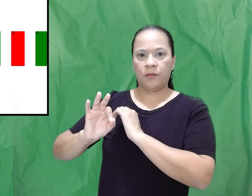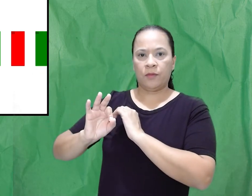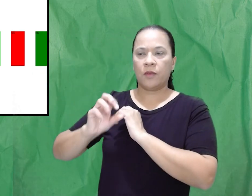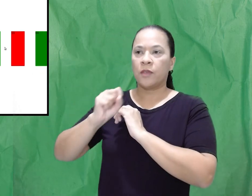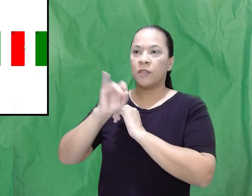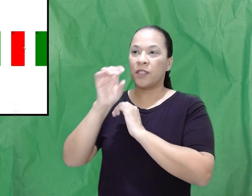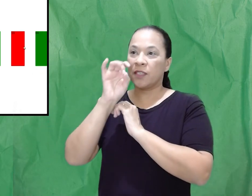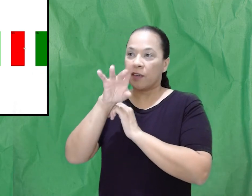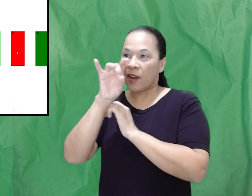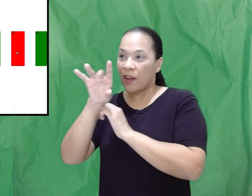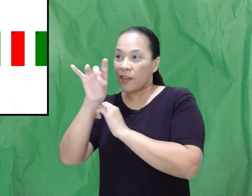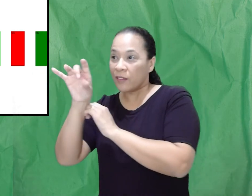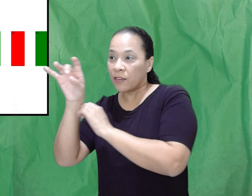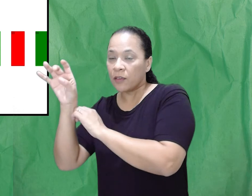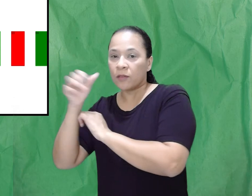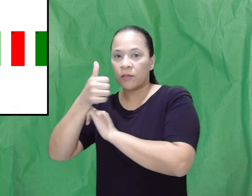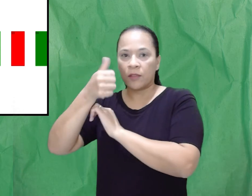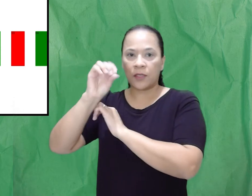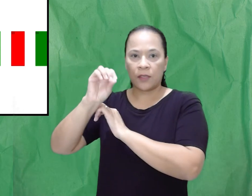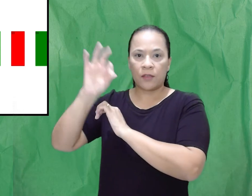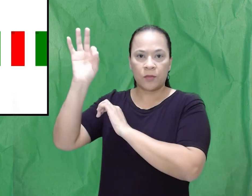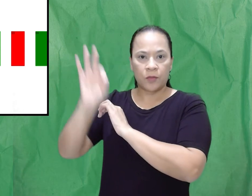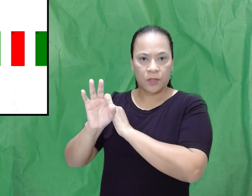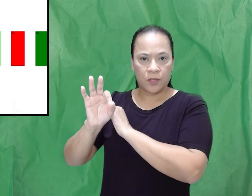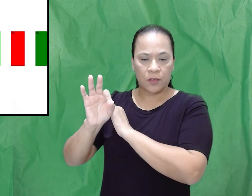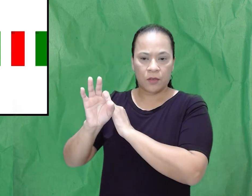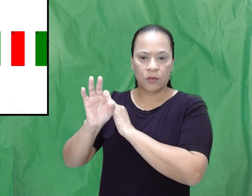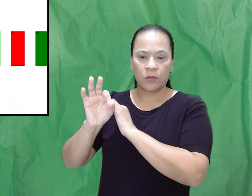10%, então vai caber, como só